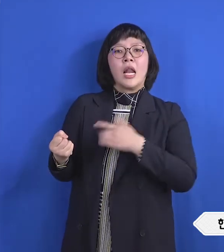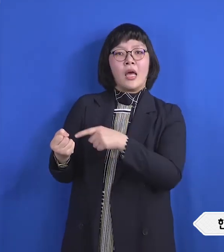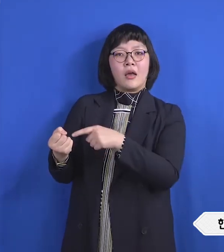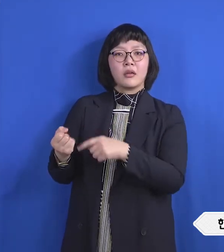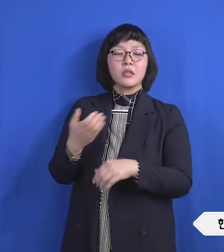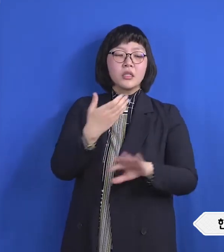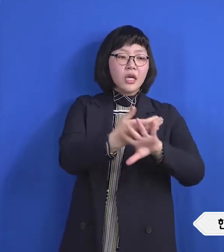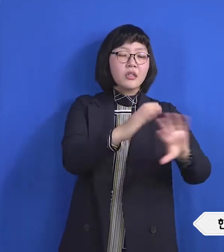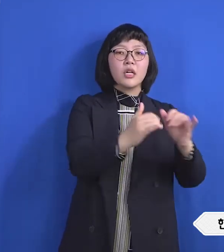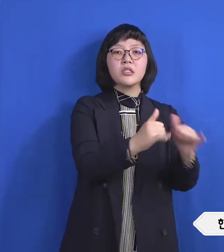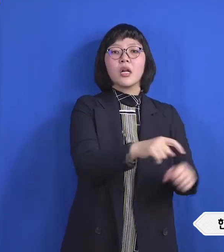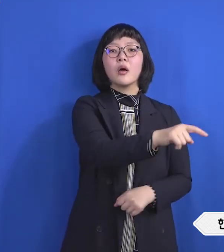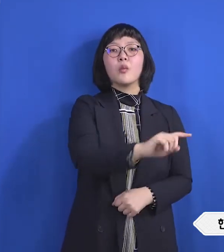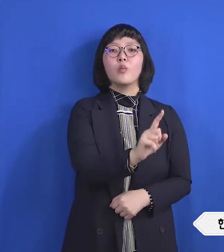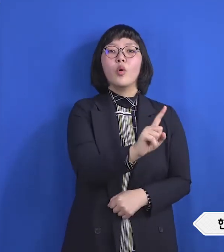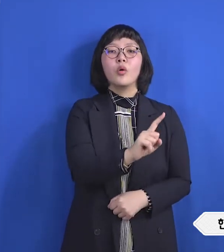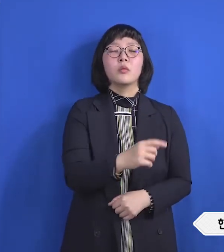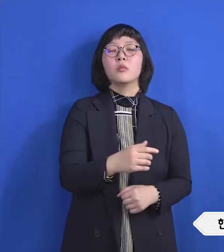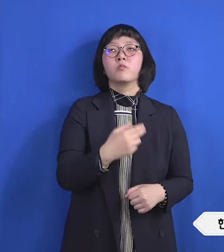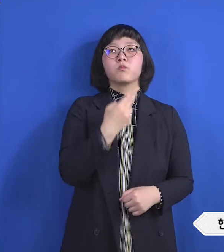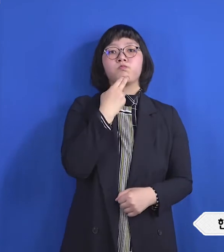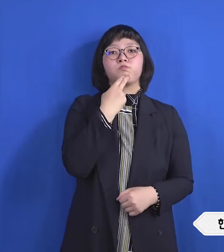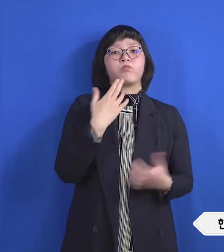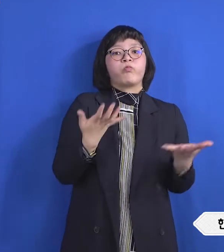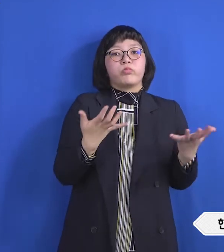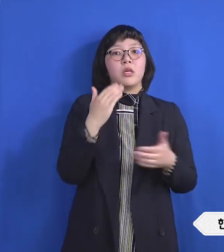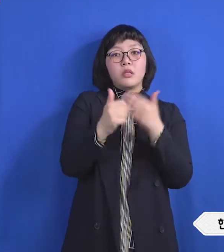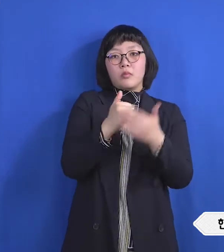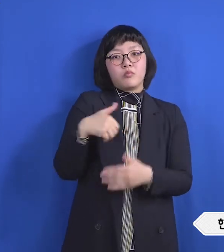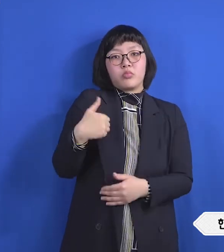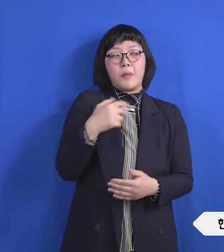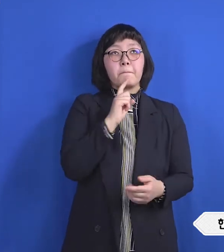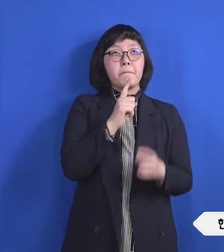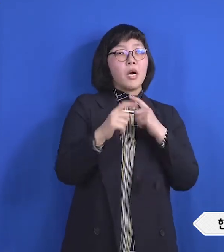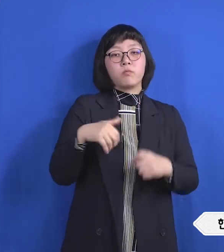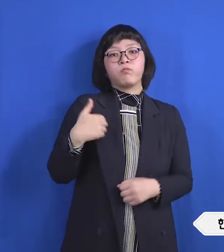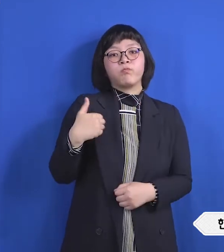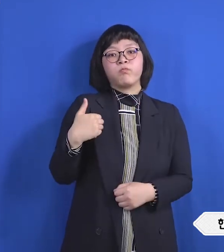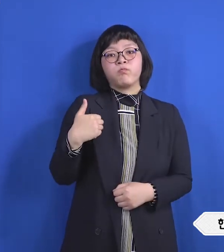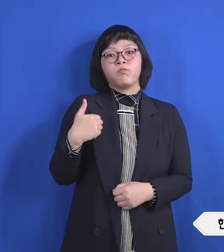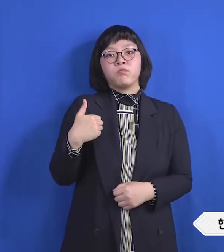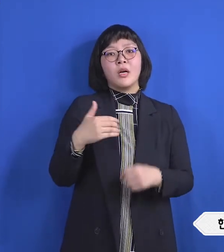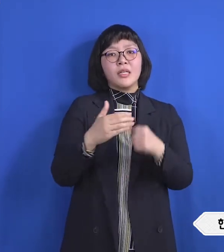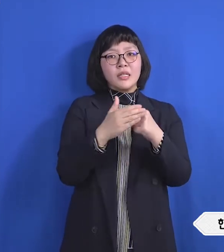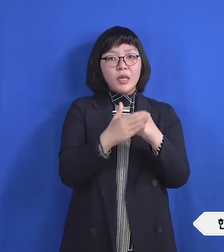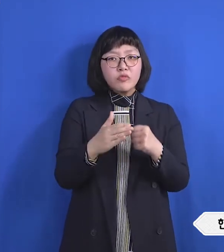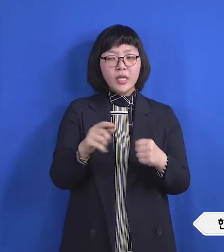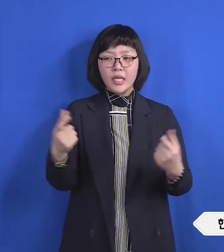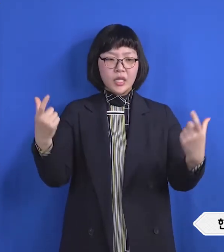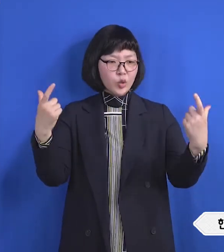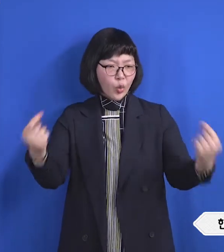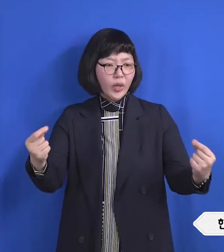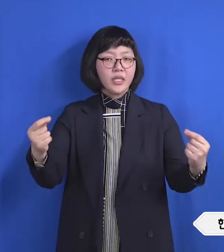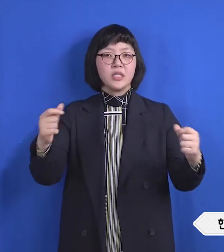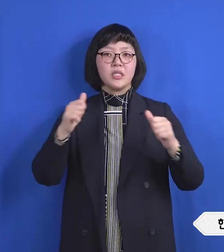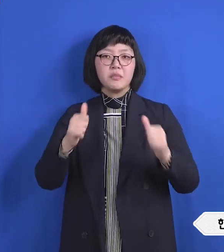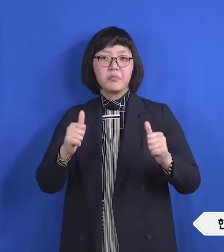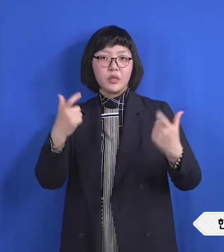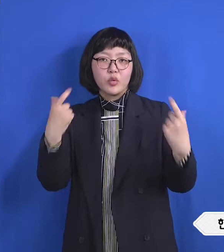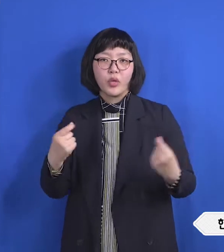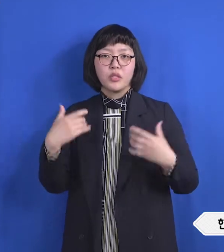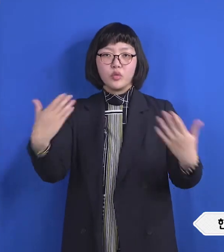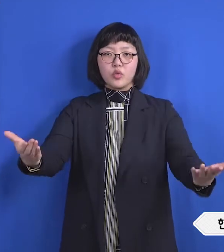그런데 이방인은 전혀 그런 혜택을 받지 못한 사람들입니다. 그런데 그 유대인과 이방인을